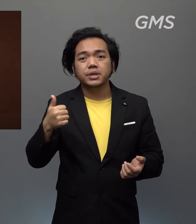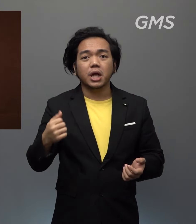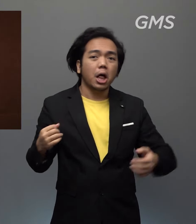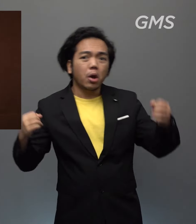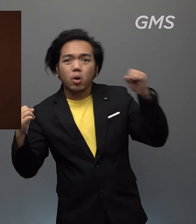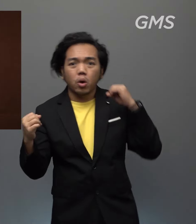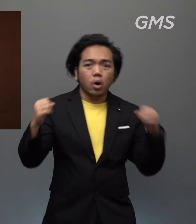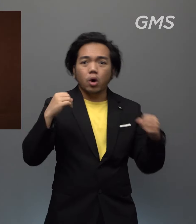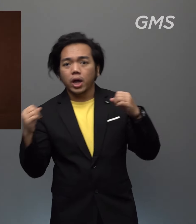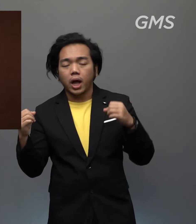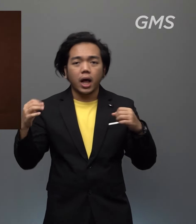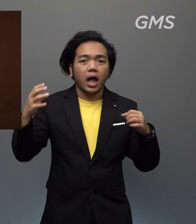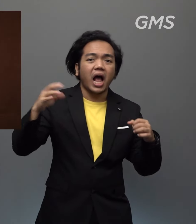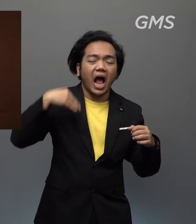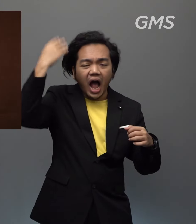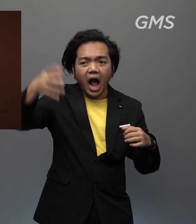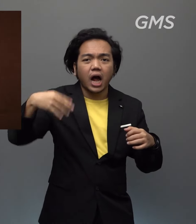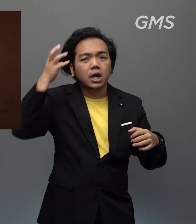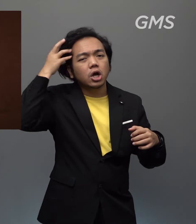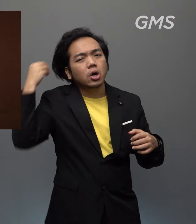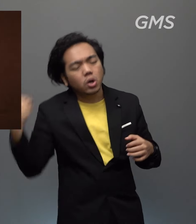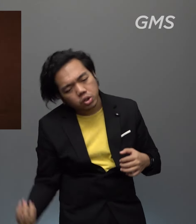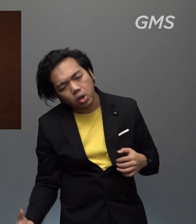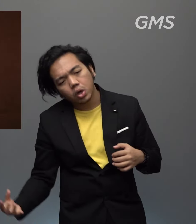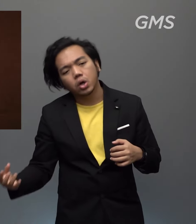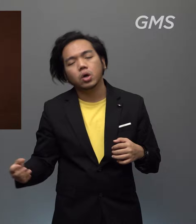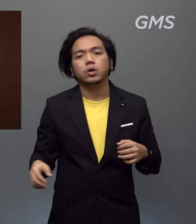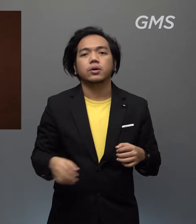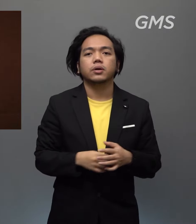erat. Situasi sulit yang Tuhan izinkan akan